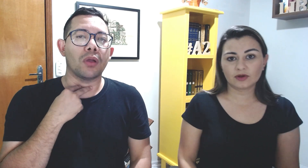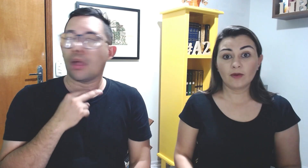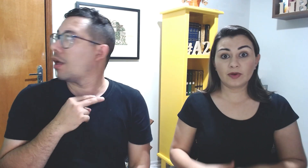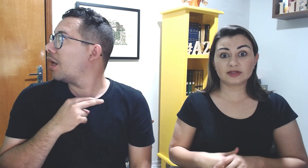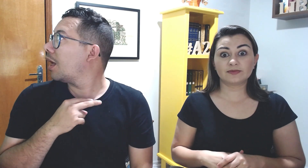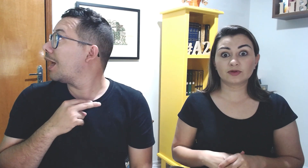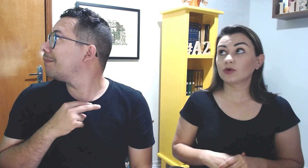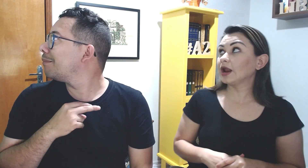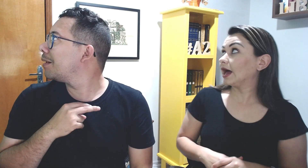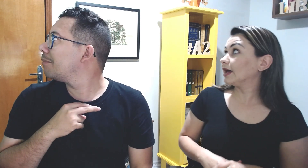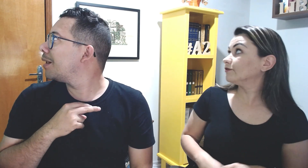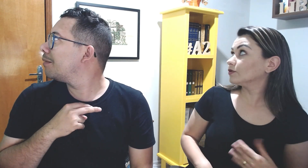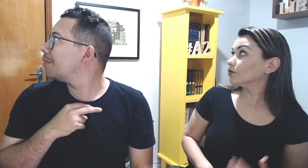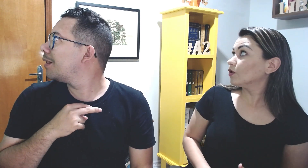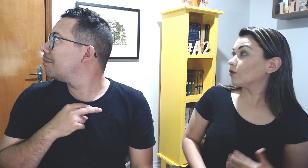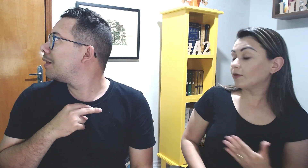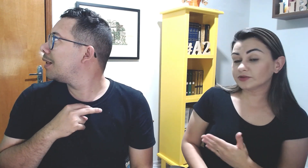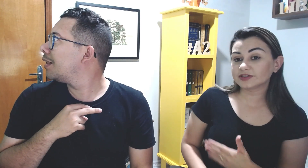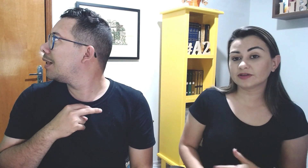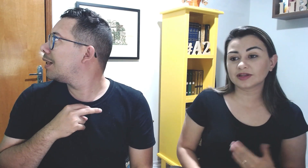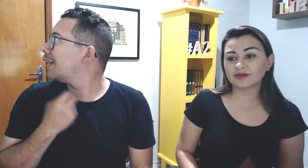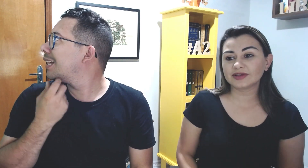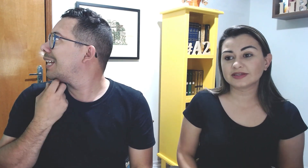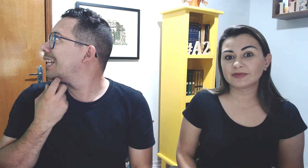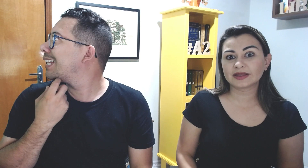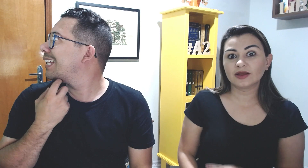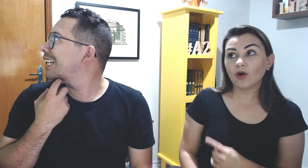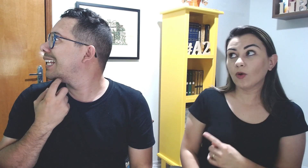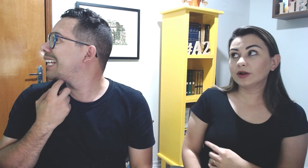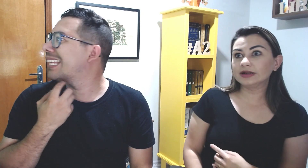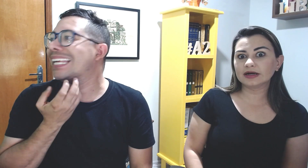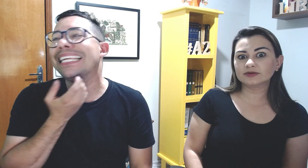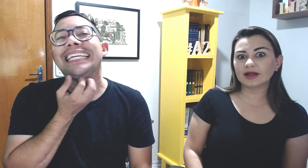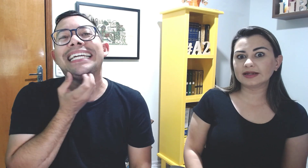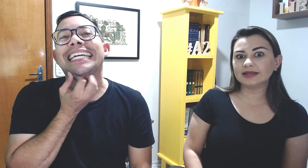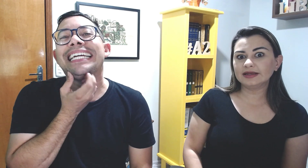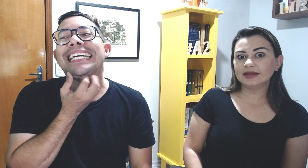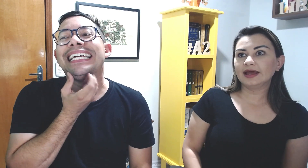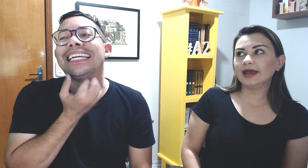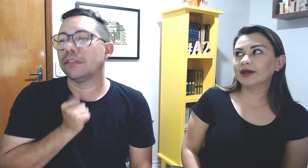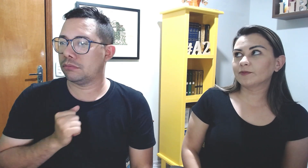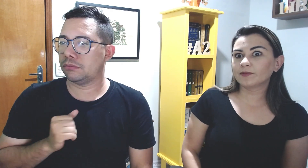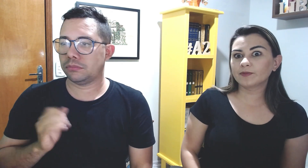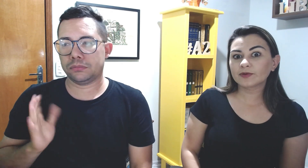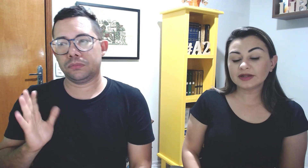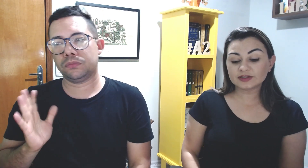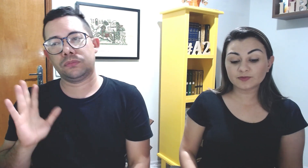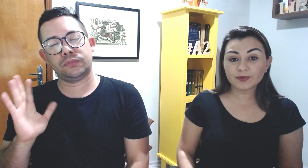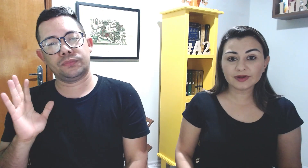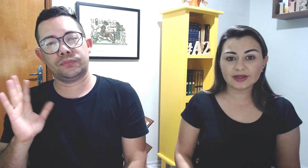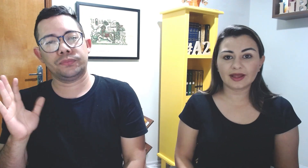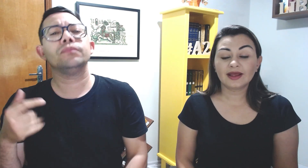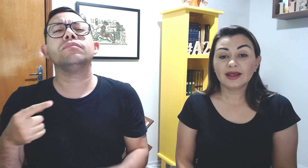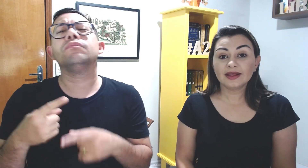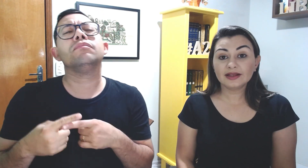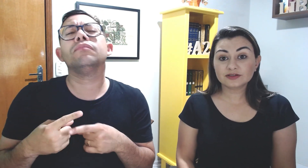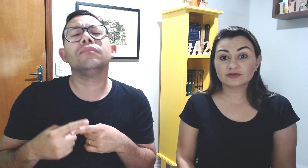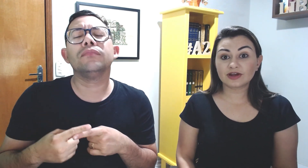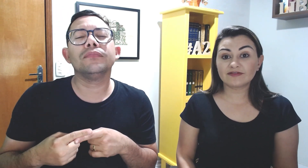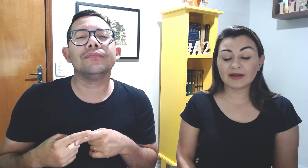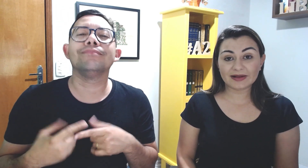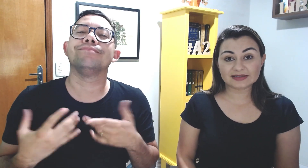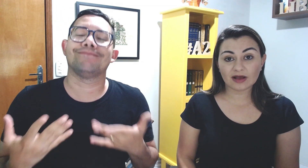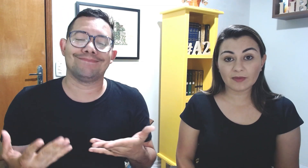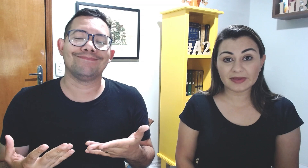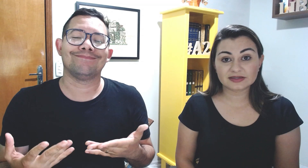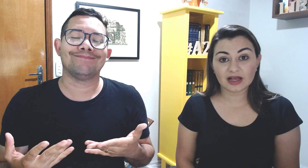ministro. Por exemplo, eu estou lá e fico, como o Gisele está dando um exemplo aqui, olhando ali para o ministro. Por quê? Isso já